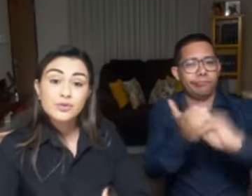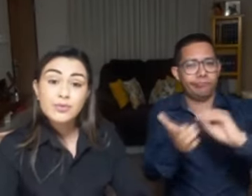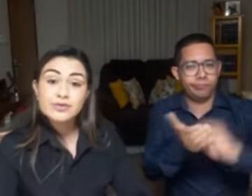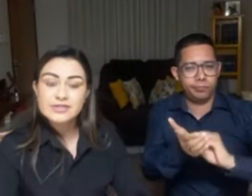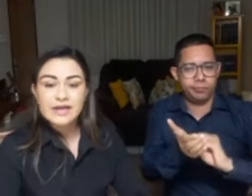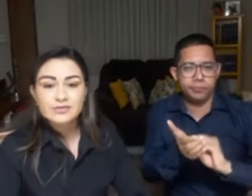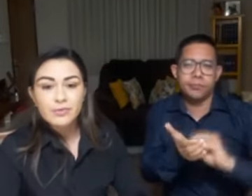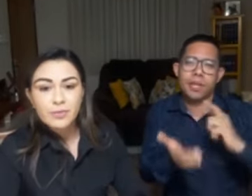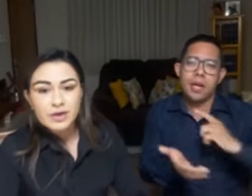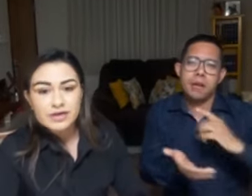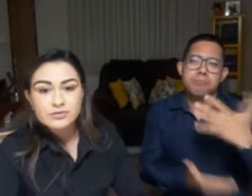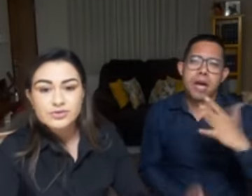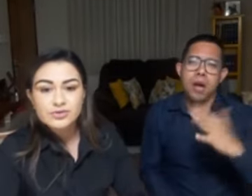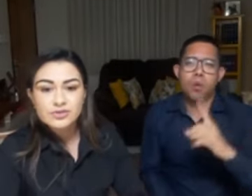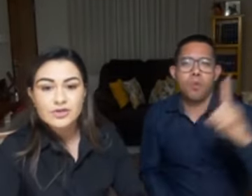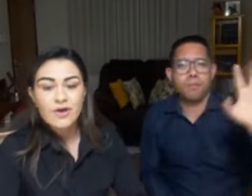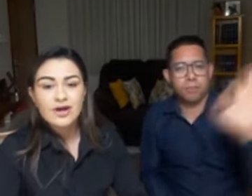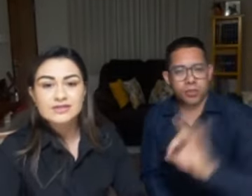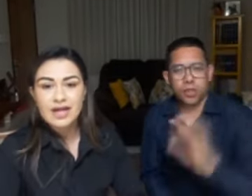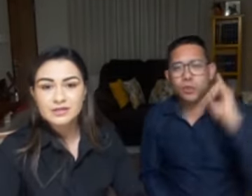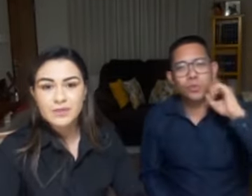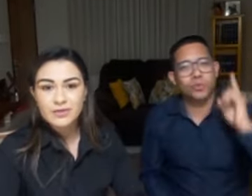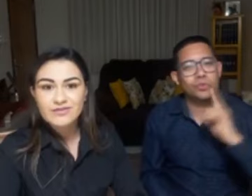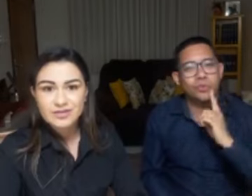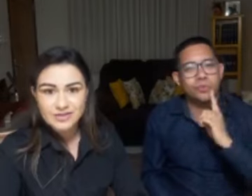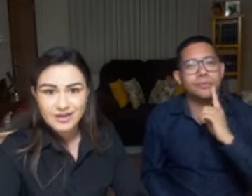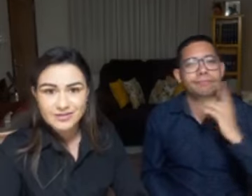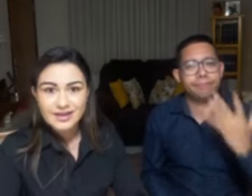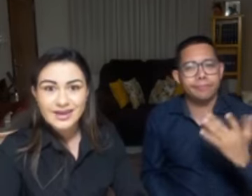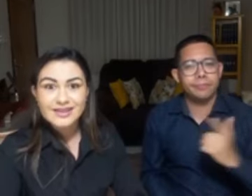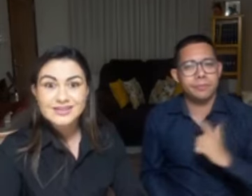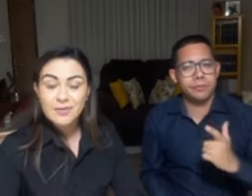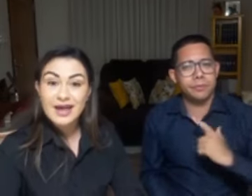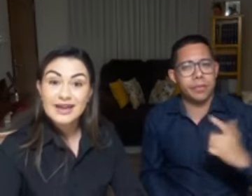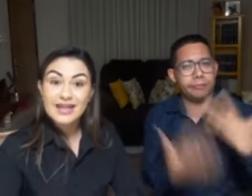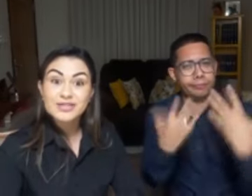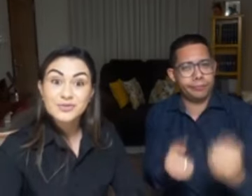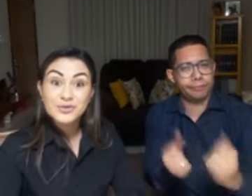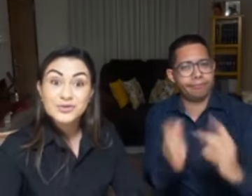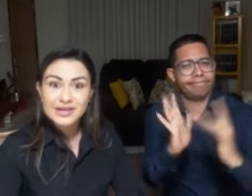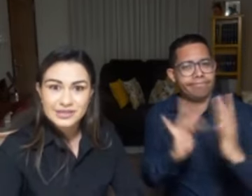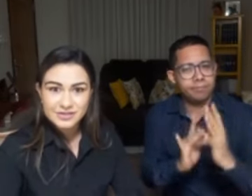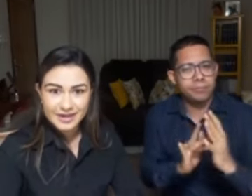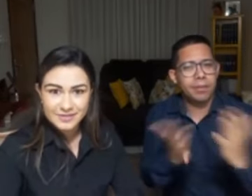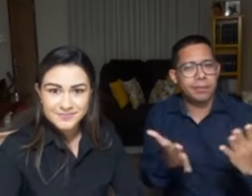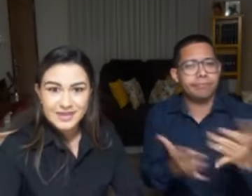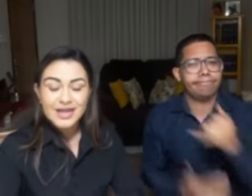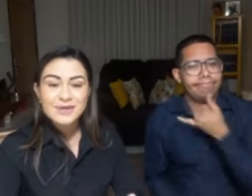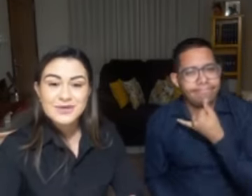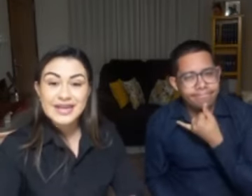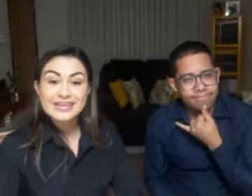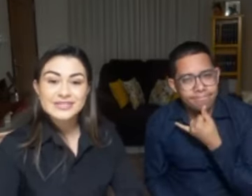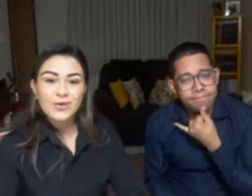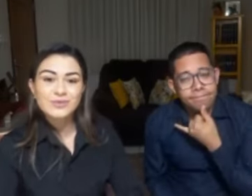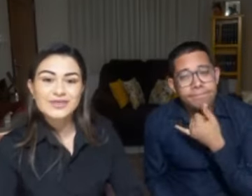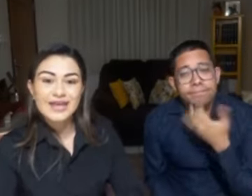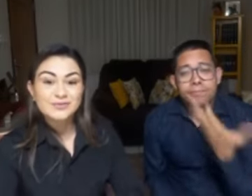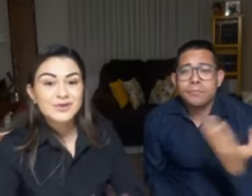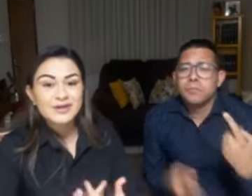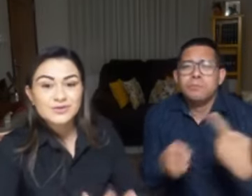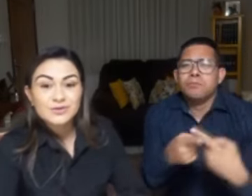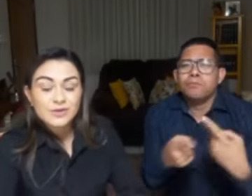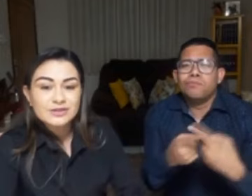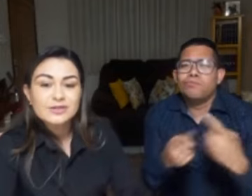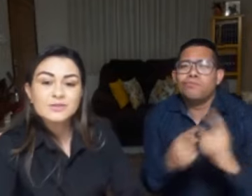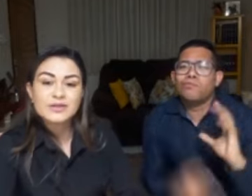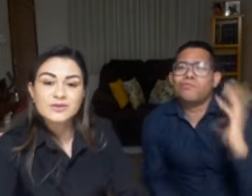Aproximadamente 1% da população dos surdos são alcançados pelo Evangelho. Isso é uma realidade muito triste, né? E por que isso acontece? Porque